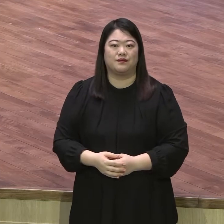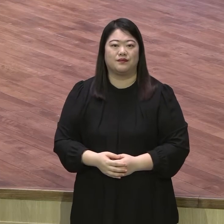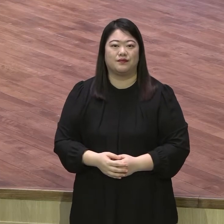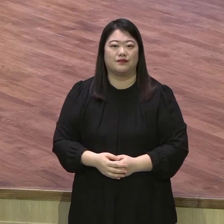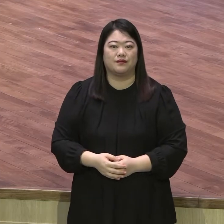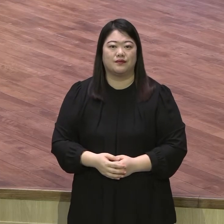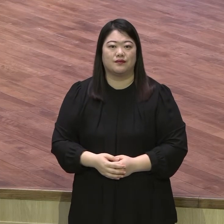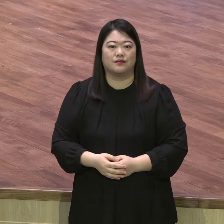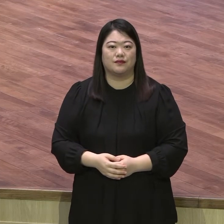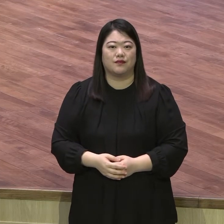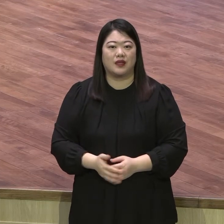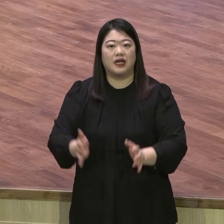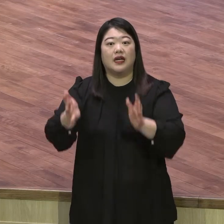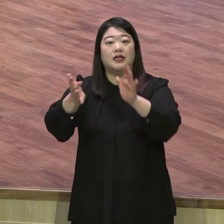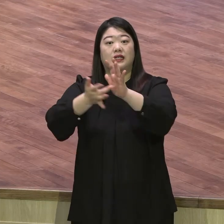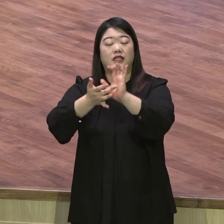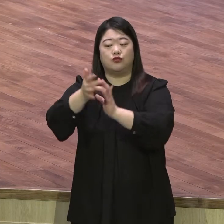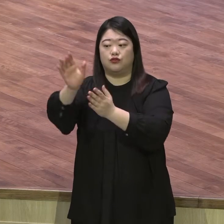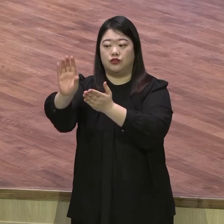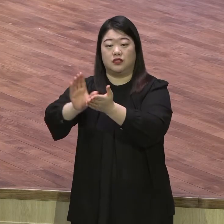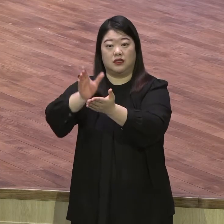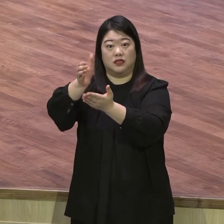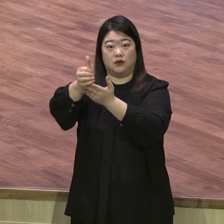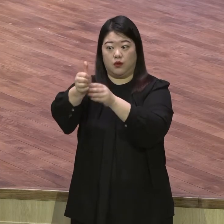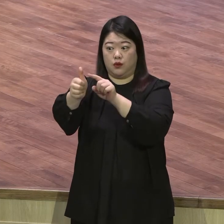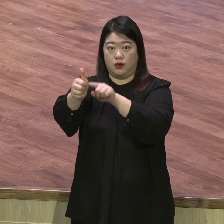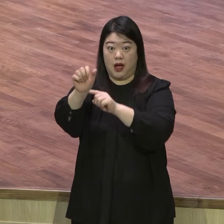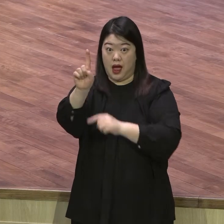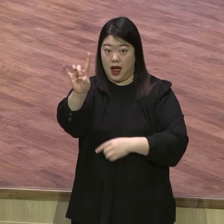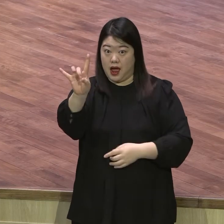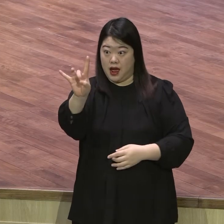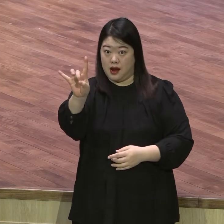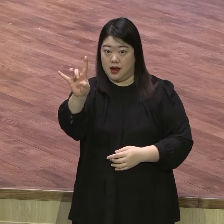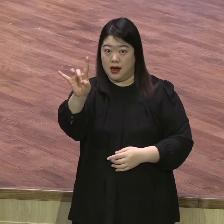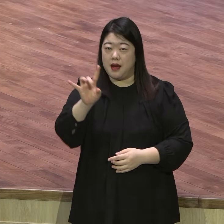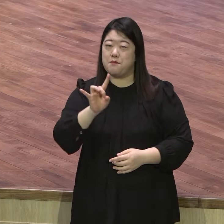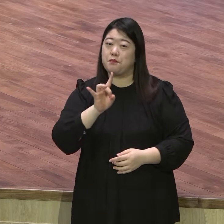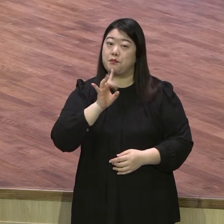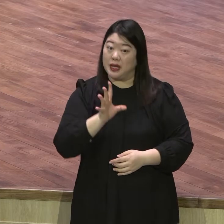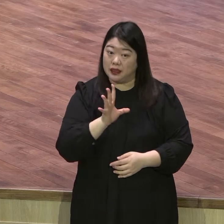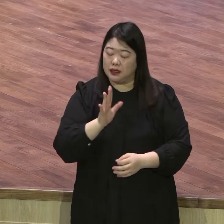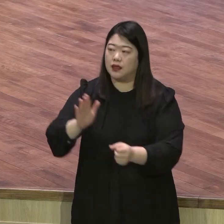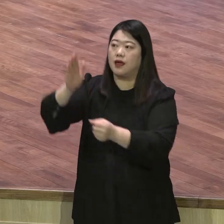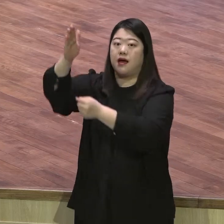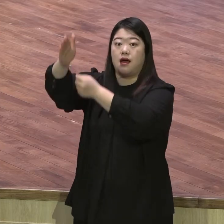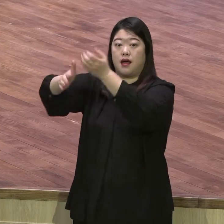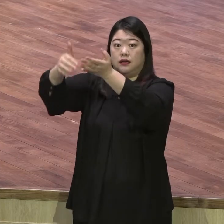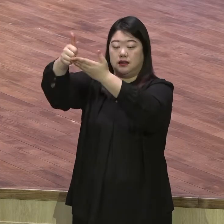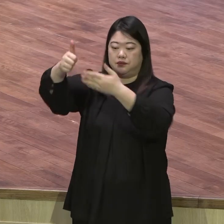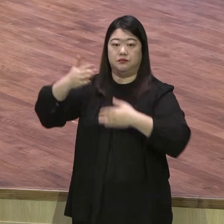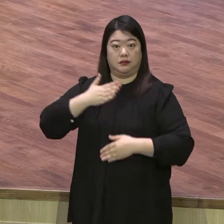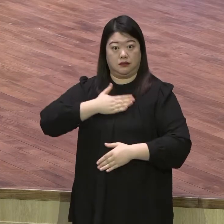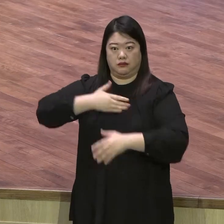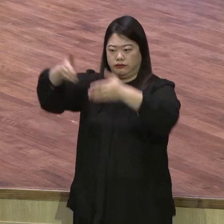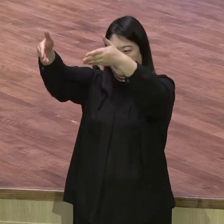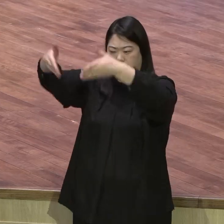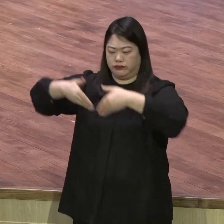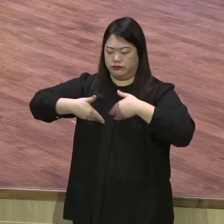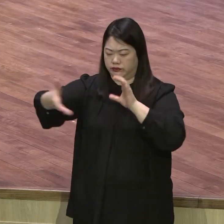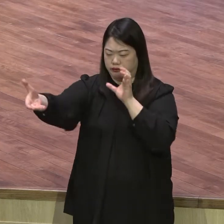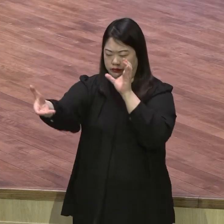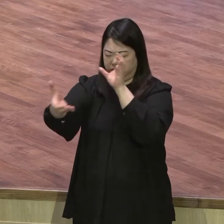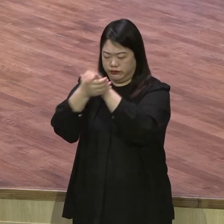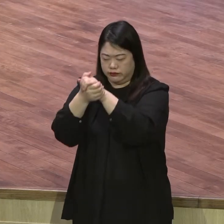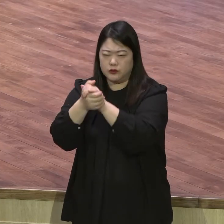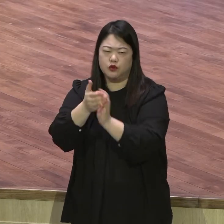예수 그리스도만이 우리와 우리 하나님과 우리의 사이를 화목하게 할